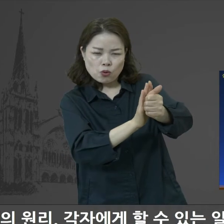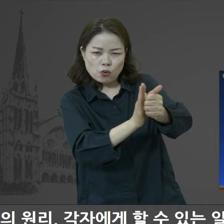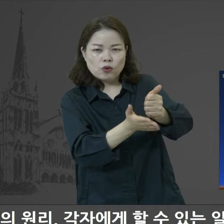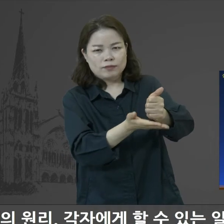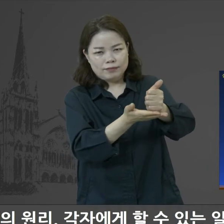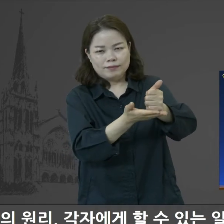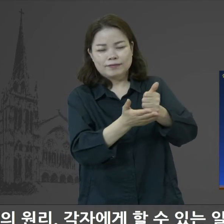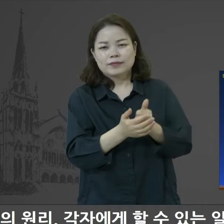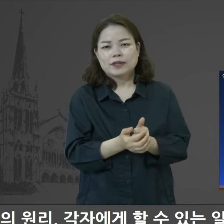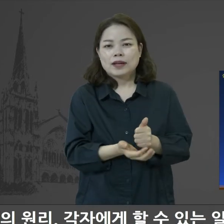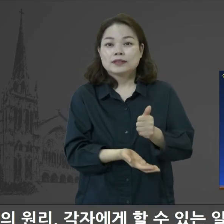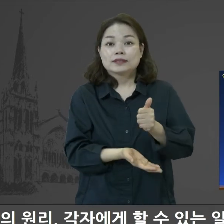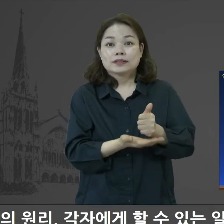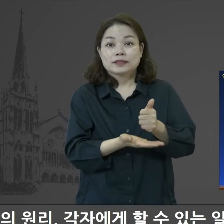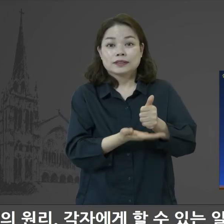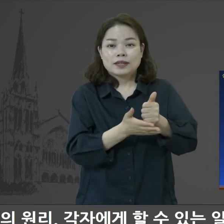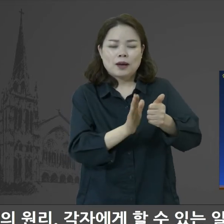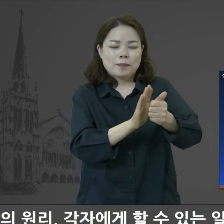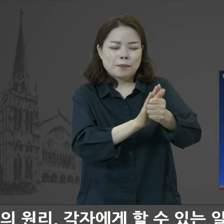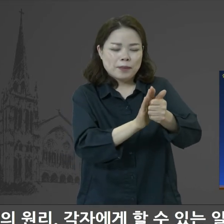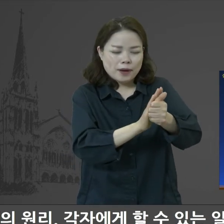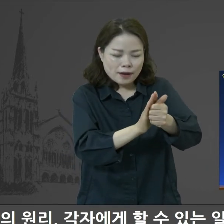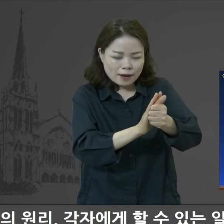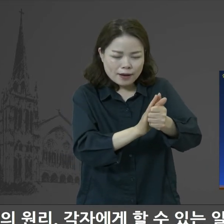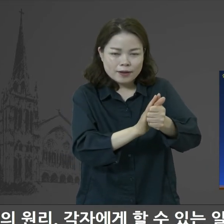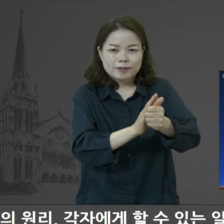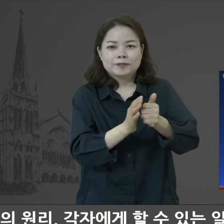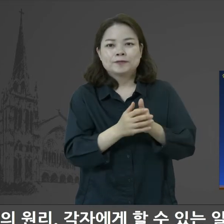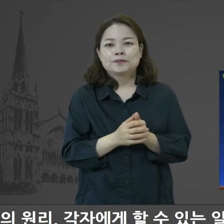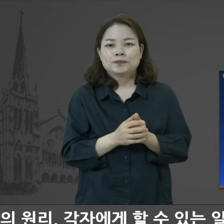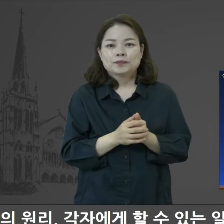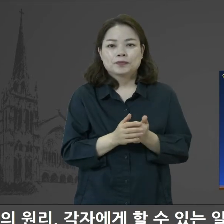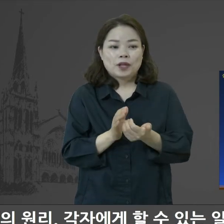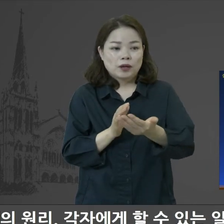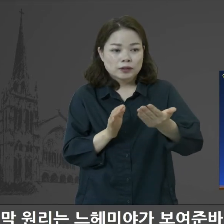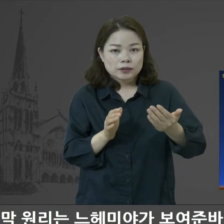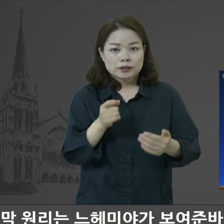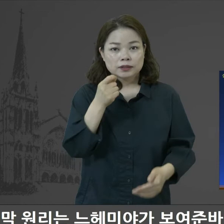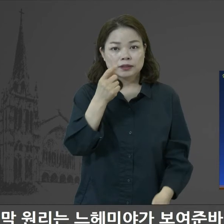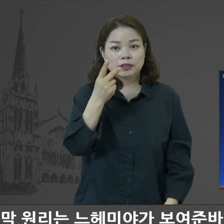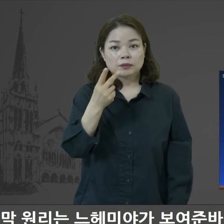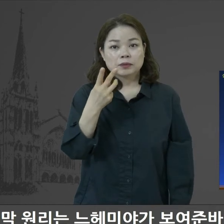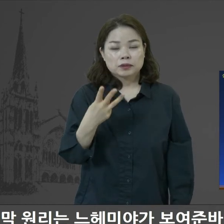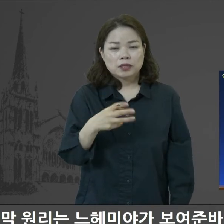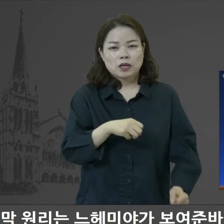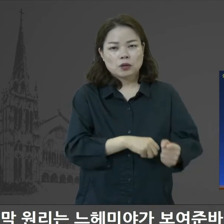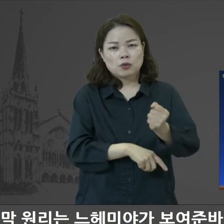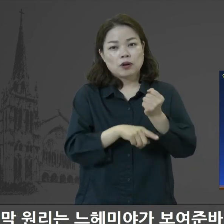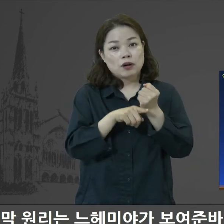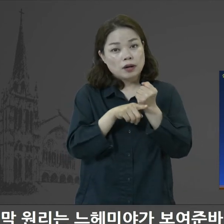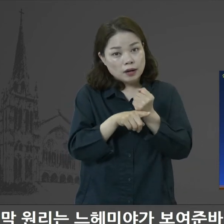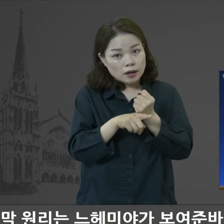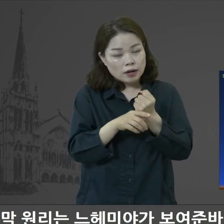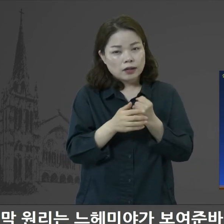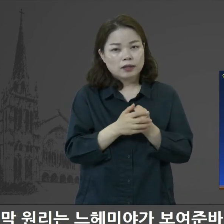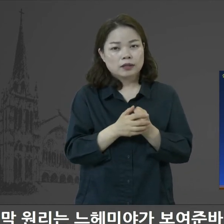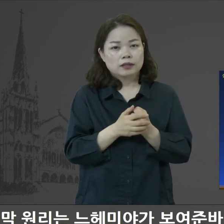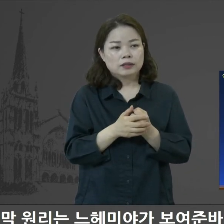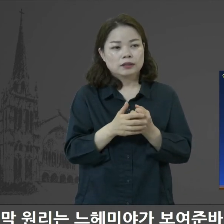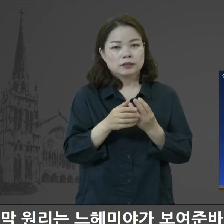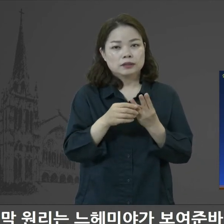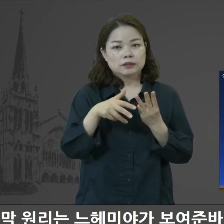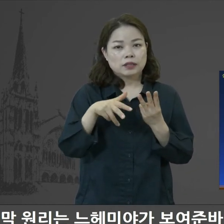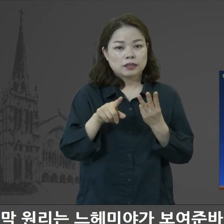하라입니다. 칭찬과 격려를 하라. 여러분, 이 세 번째 원리도 3장의 흐름